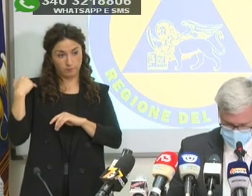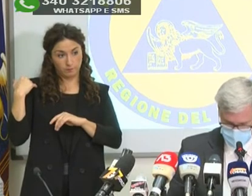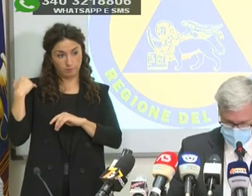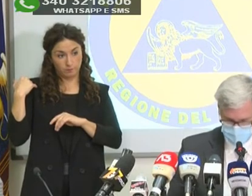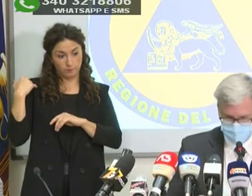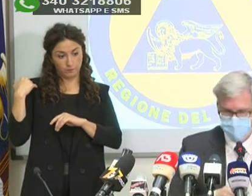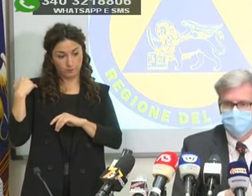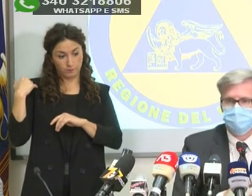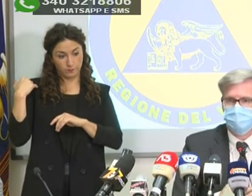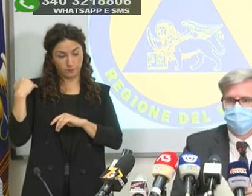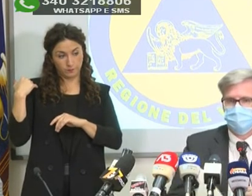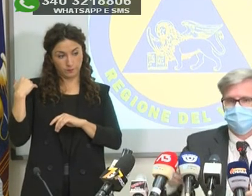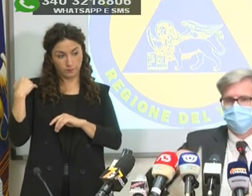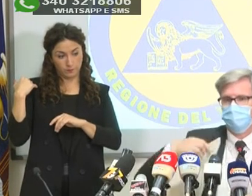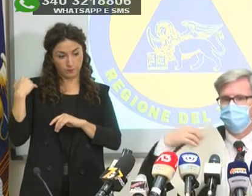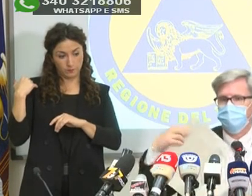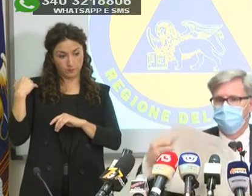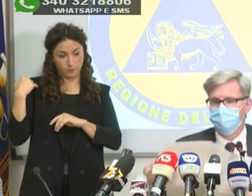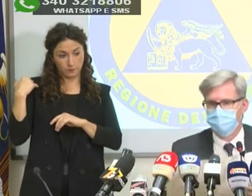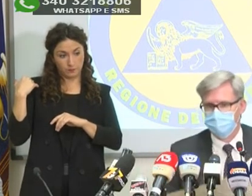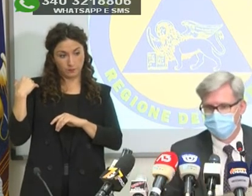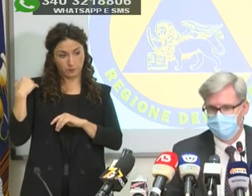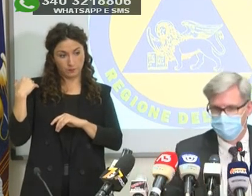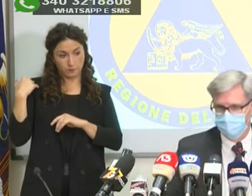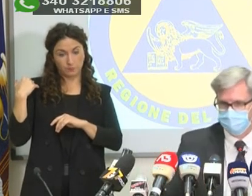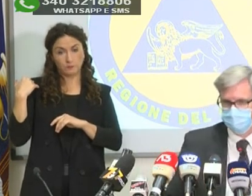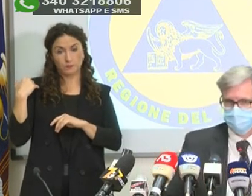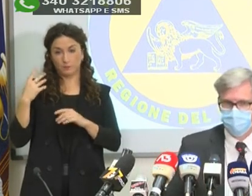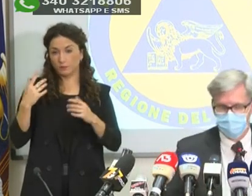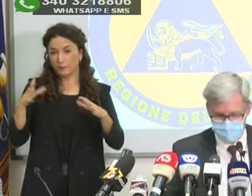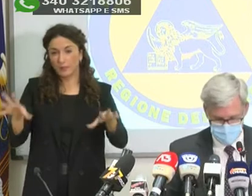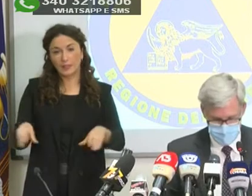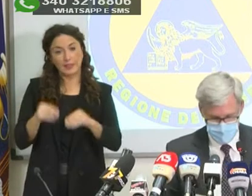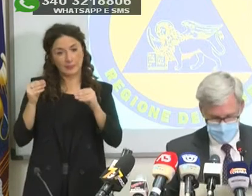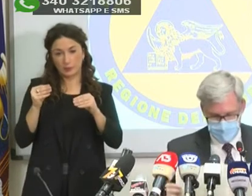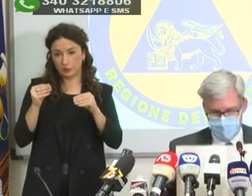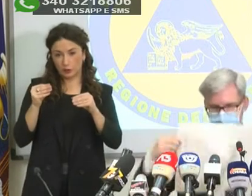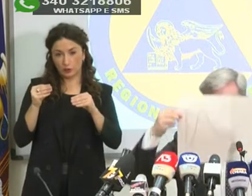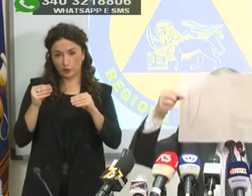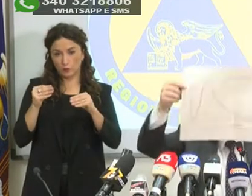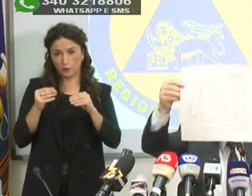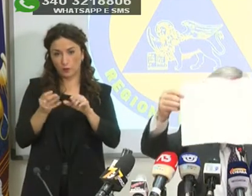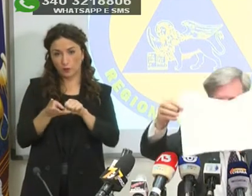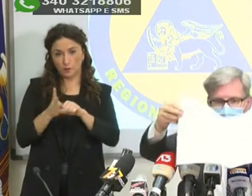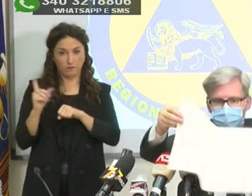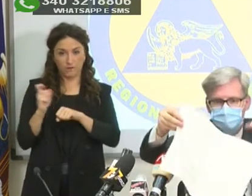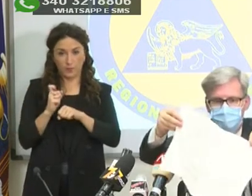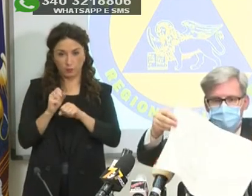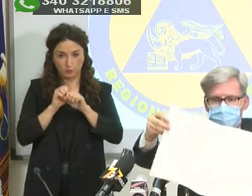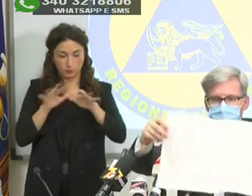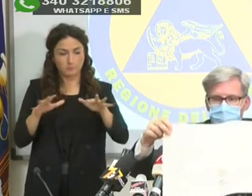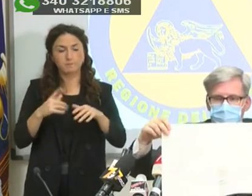la situazione in cui si è manifestato il virus, quindi il 21 febbraio, e